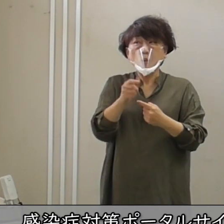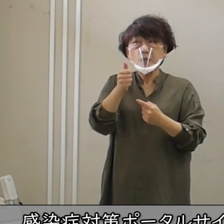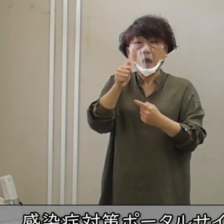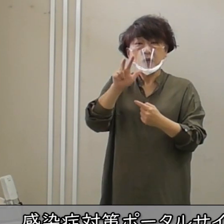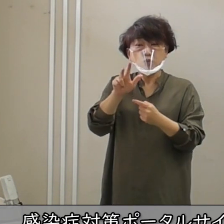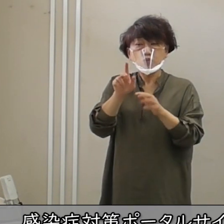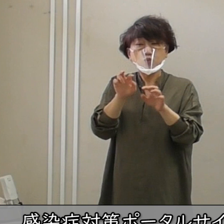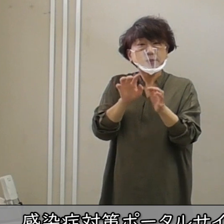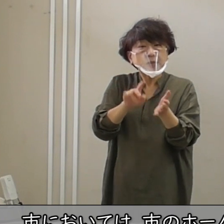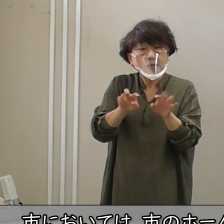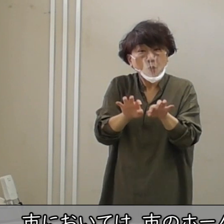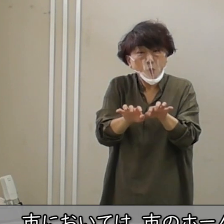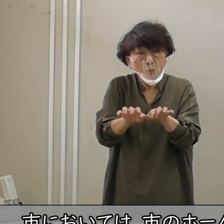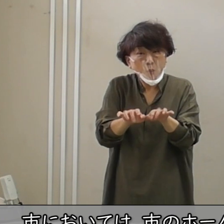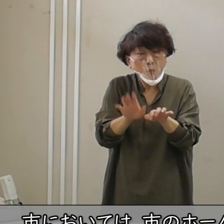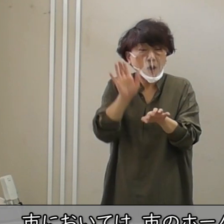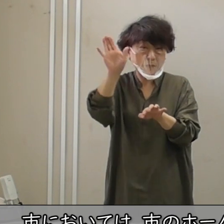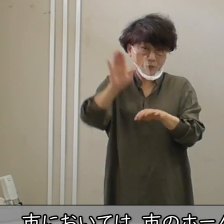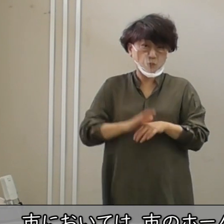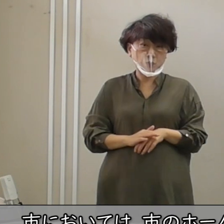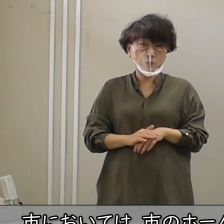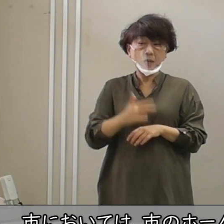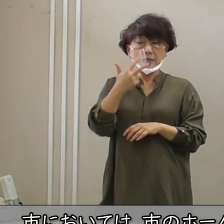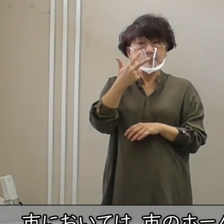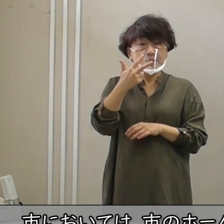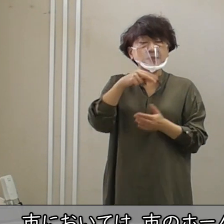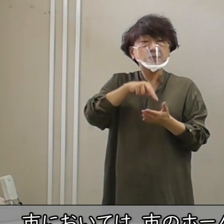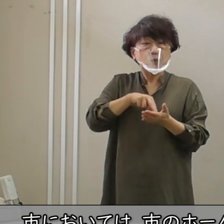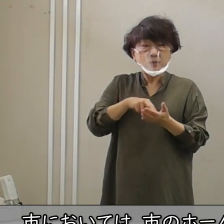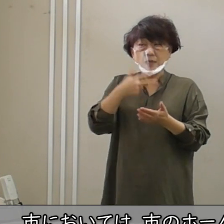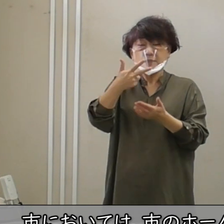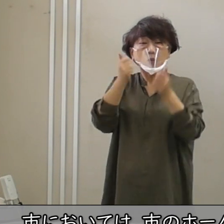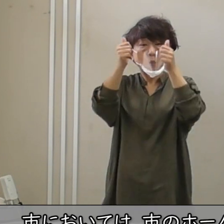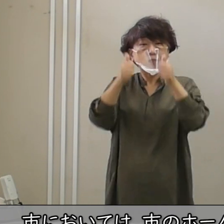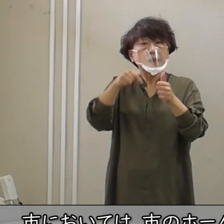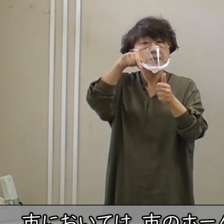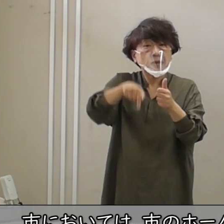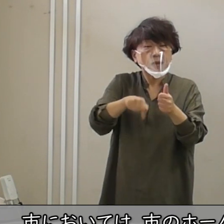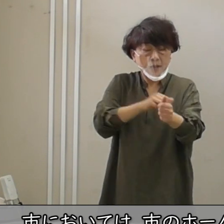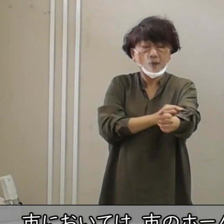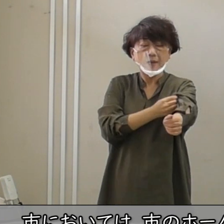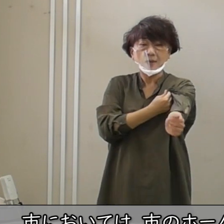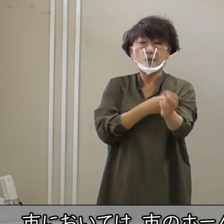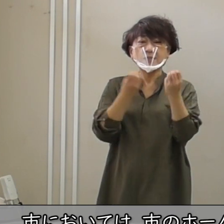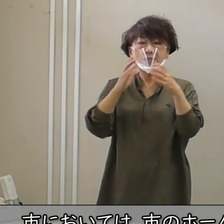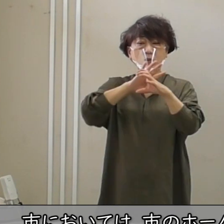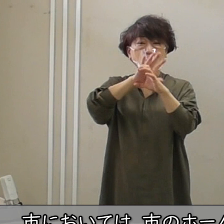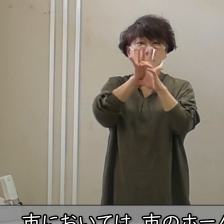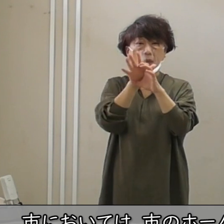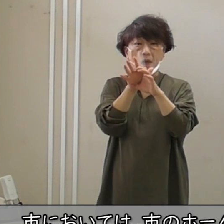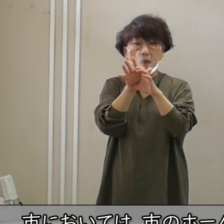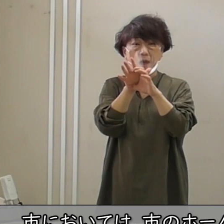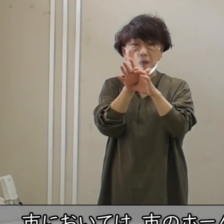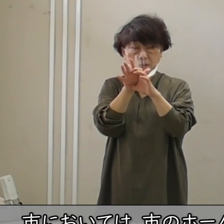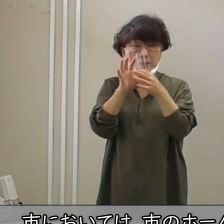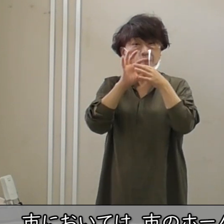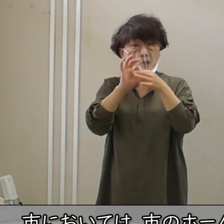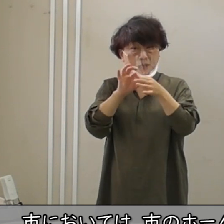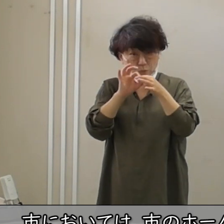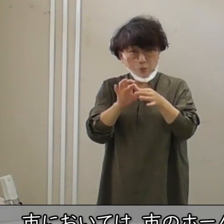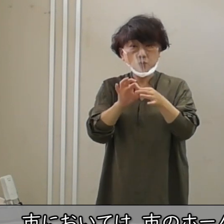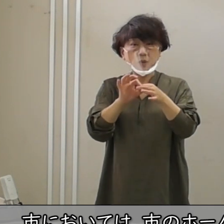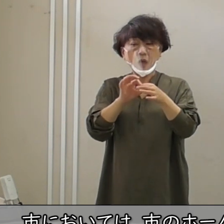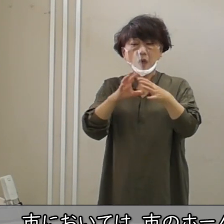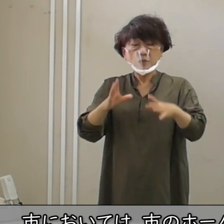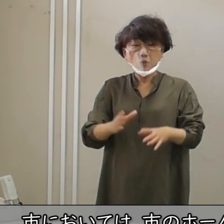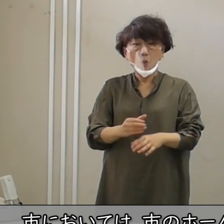設けております。市においては市のホームページにおいて新型コロナウイルス感染症に関する